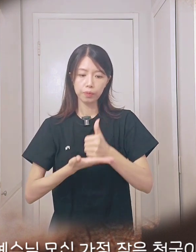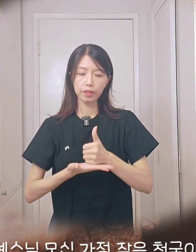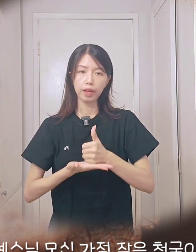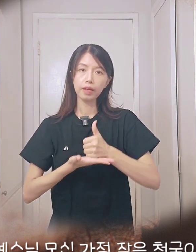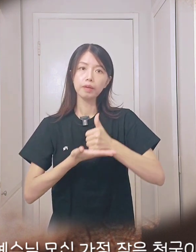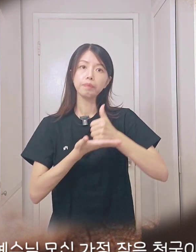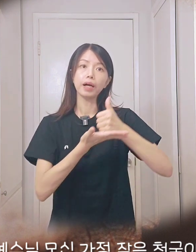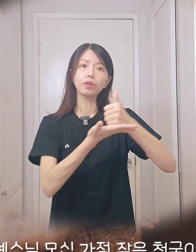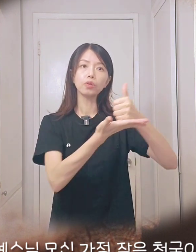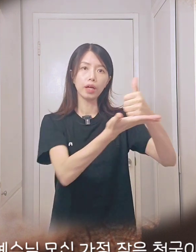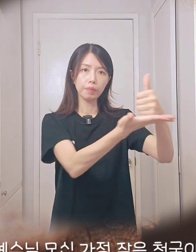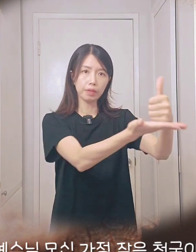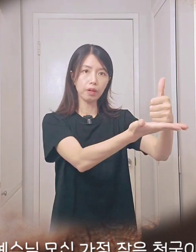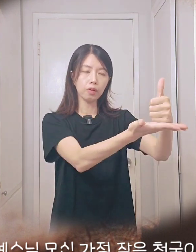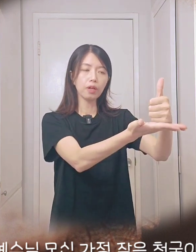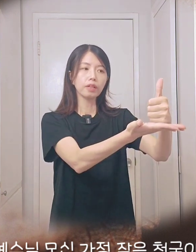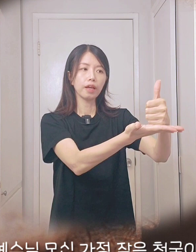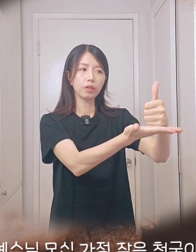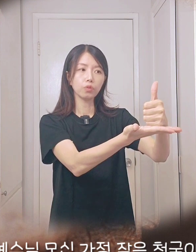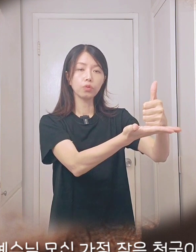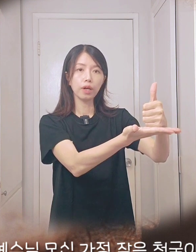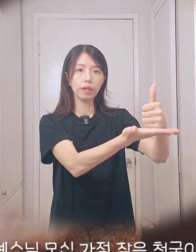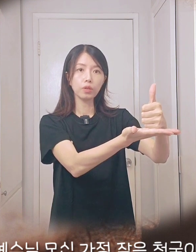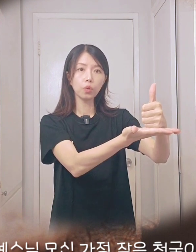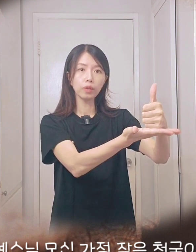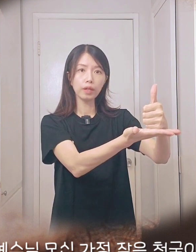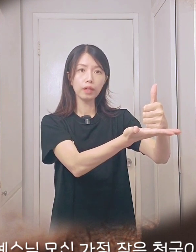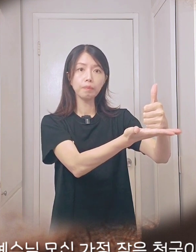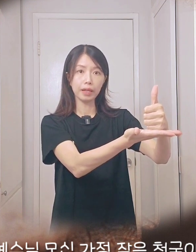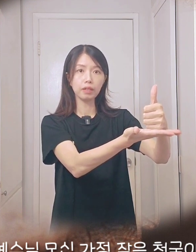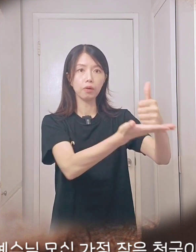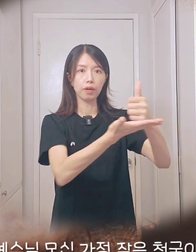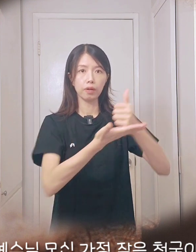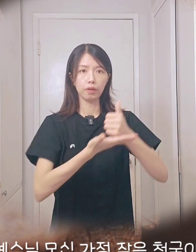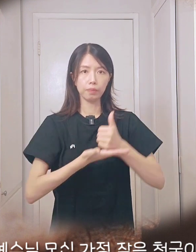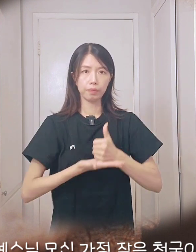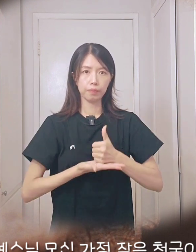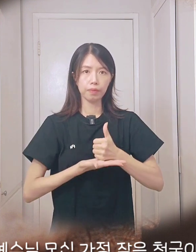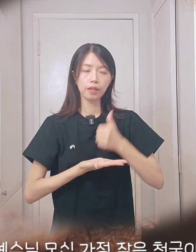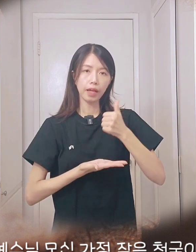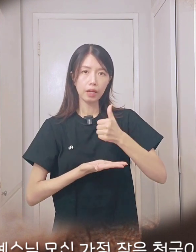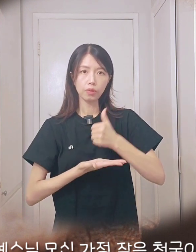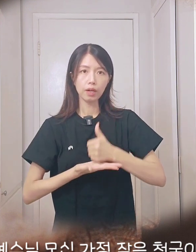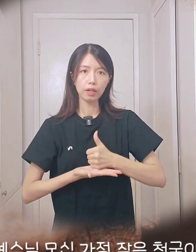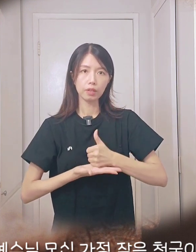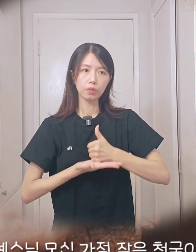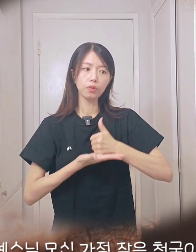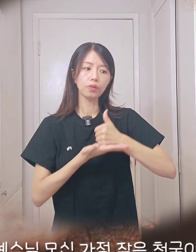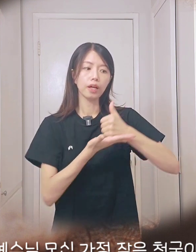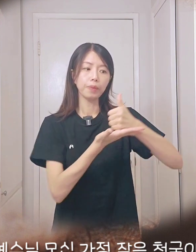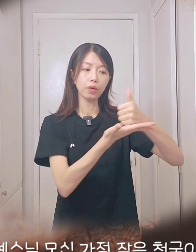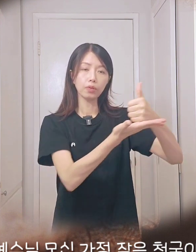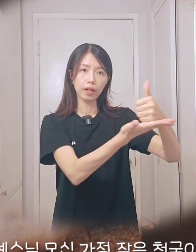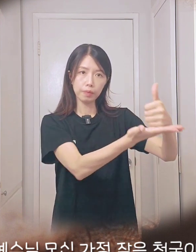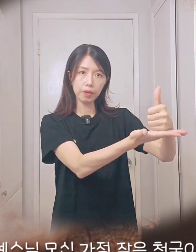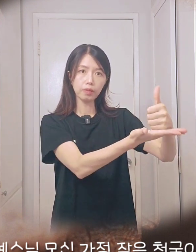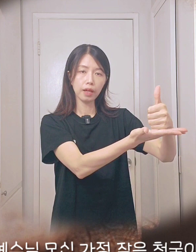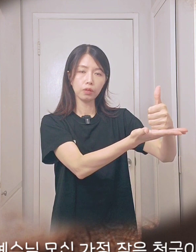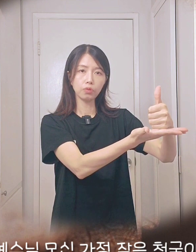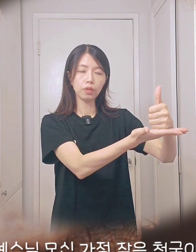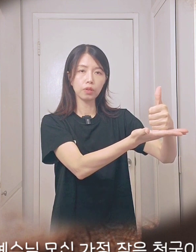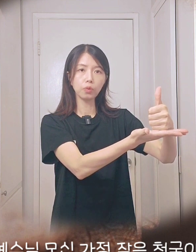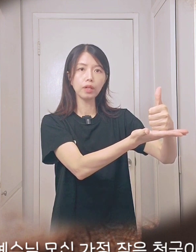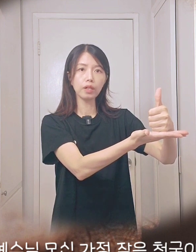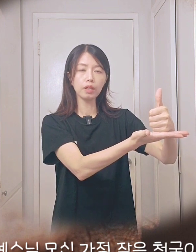반대로 이게 밖으로 나가면요. 내가 누군가에게 초대를 받은 거예요. 나라고 생각하시고 내가 밖으로 나가면